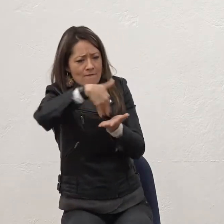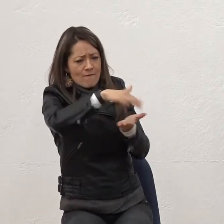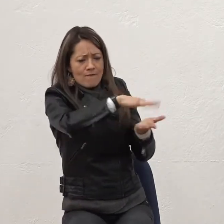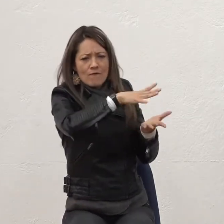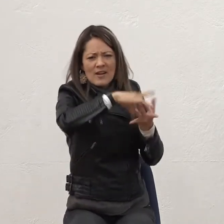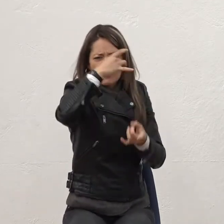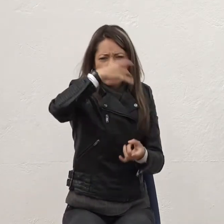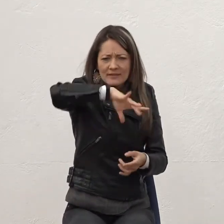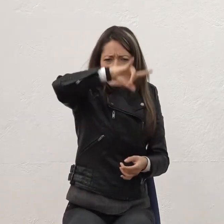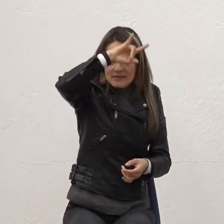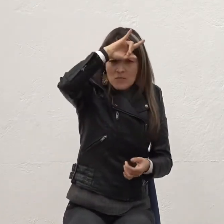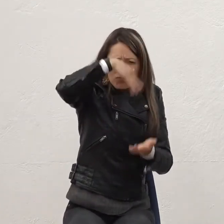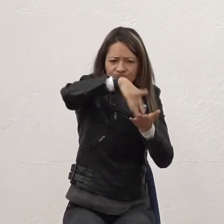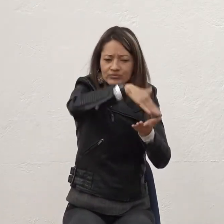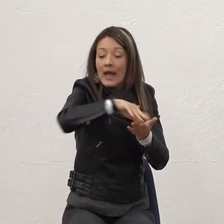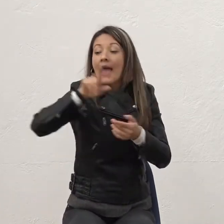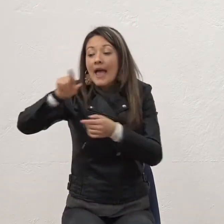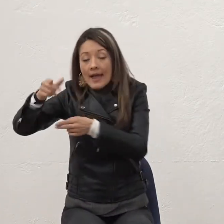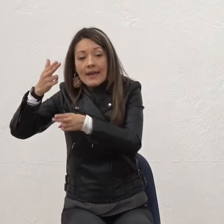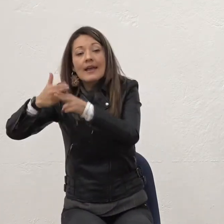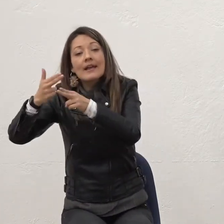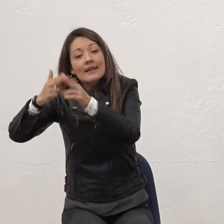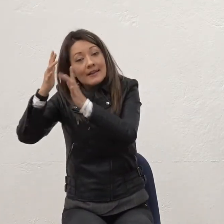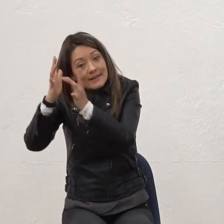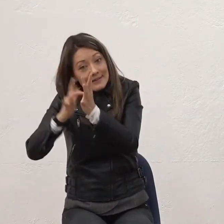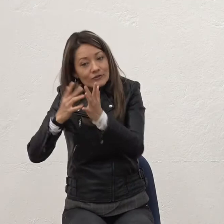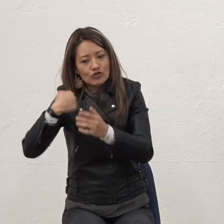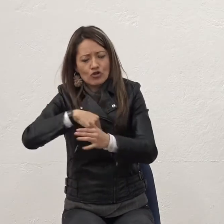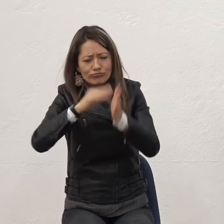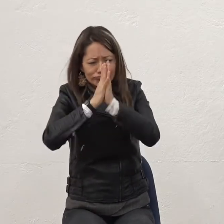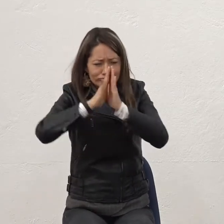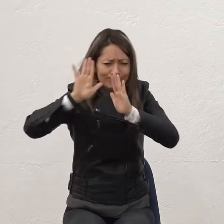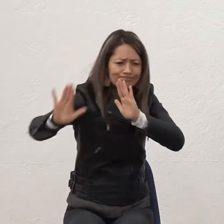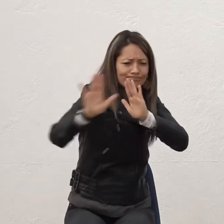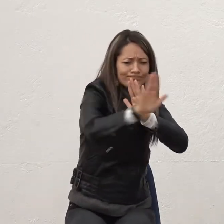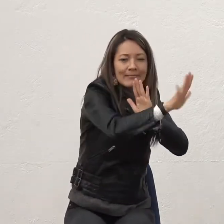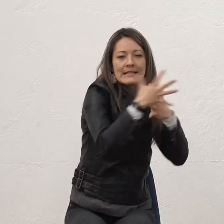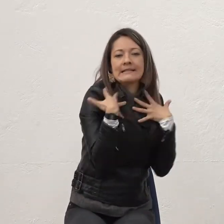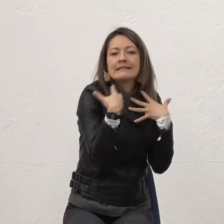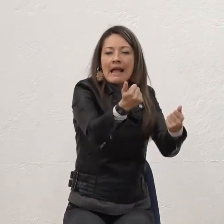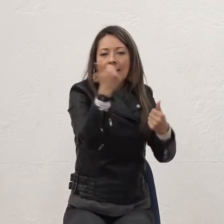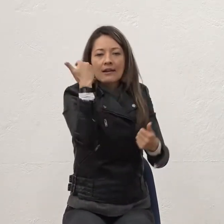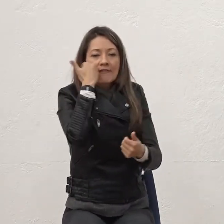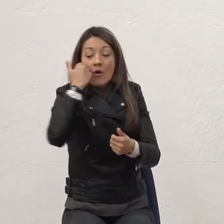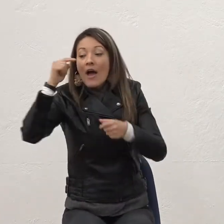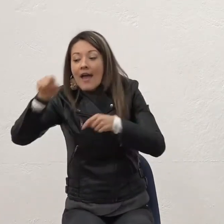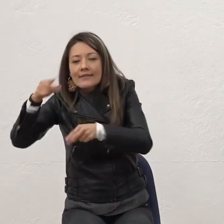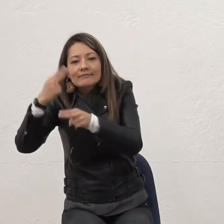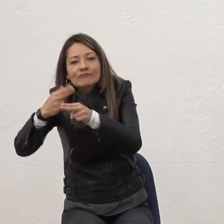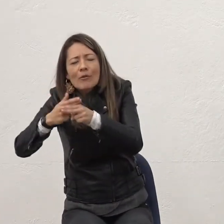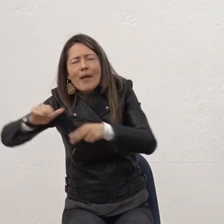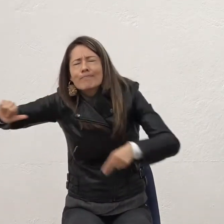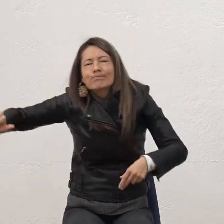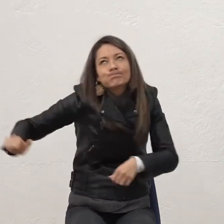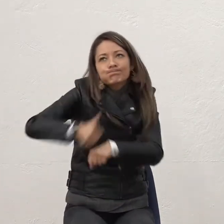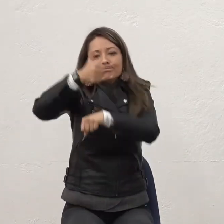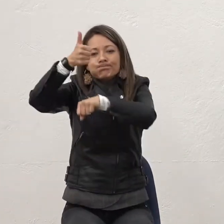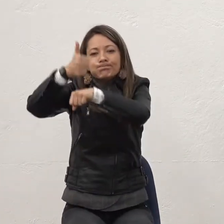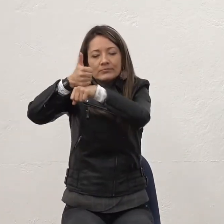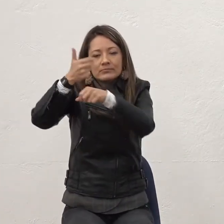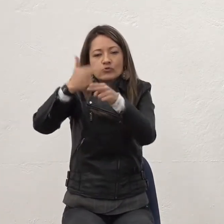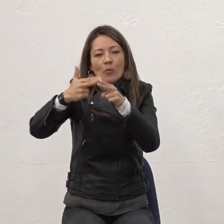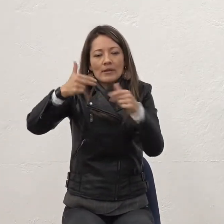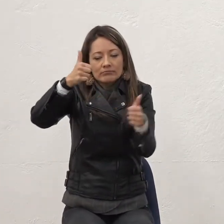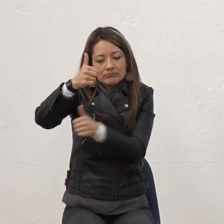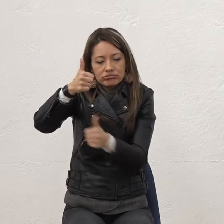los demonios. Es en el nombre de Jesús que sanamos los enfermos. Es en el nombre que es sobre todo